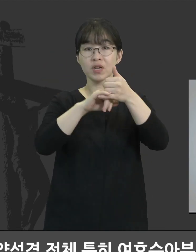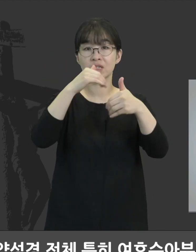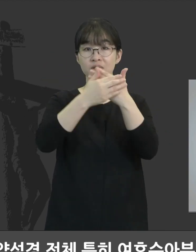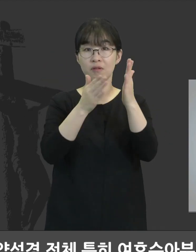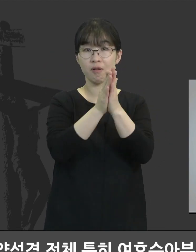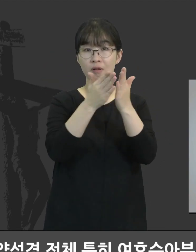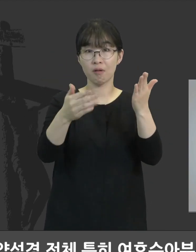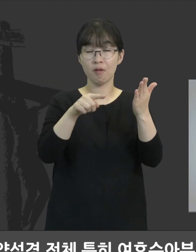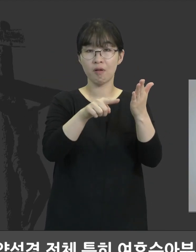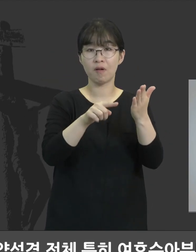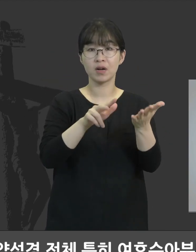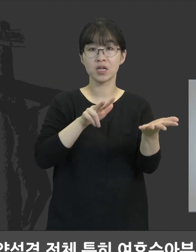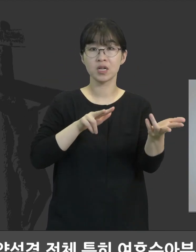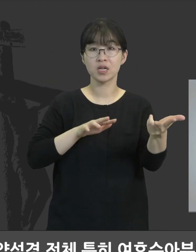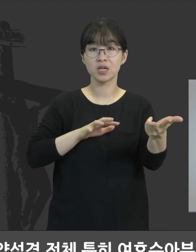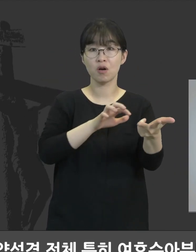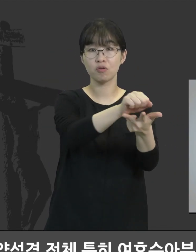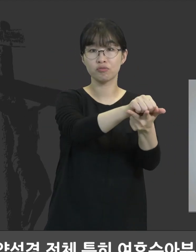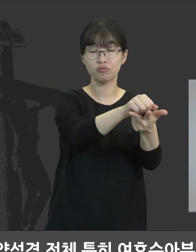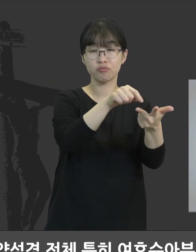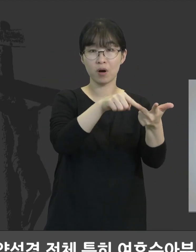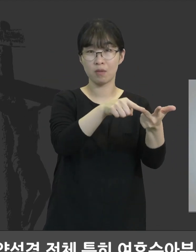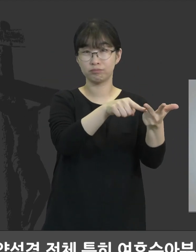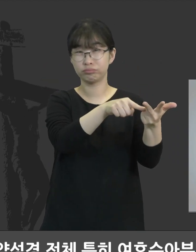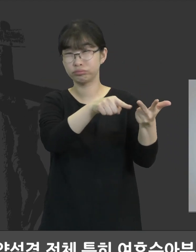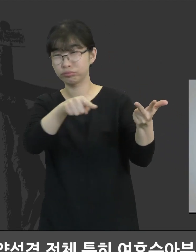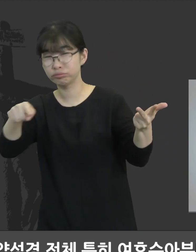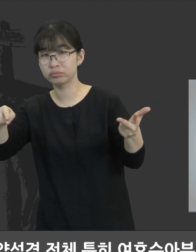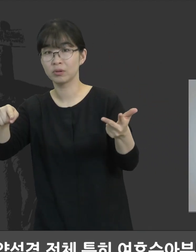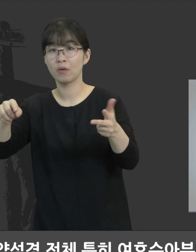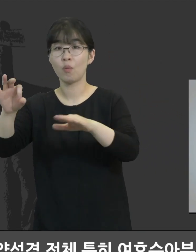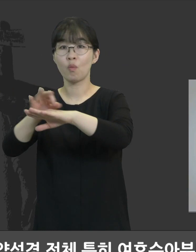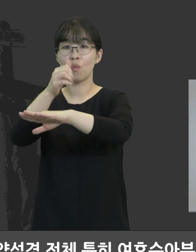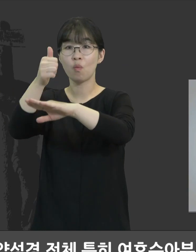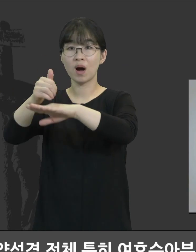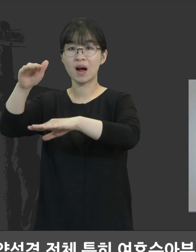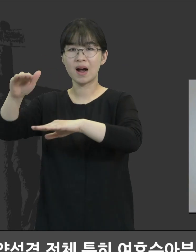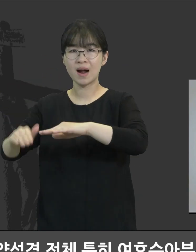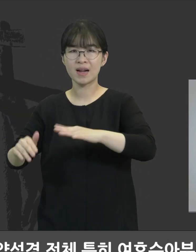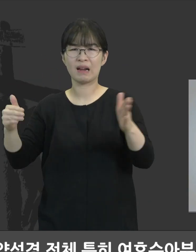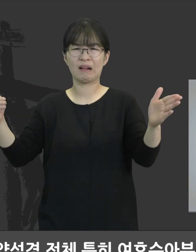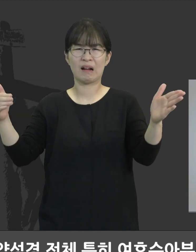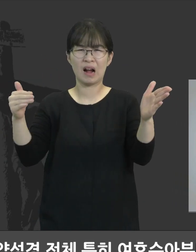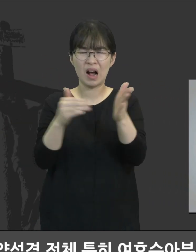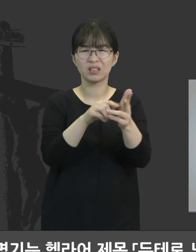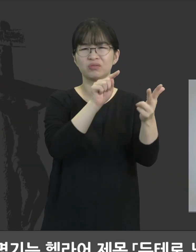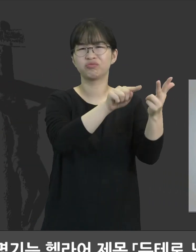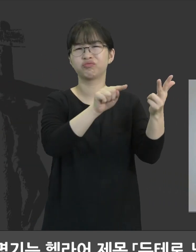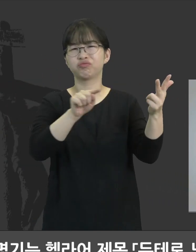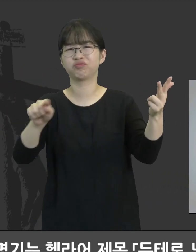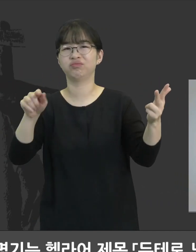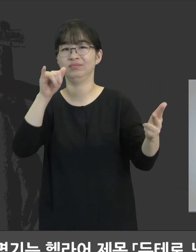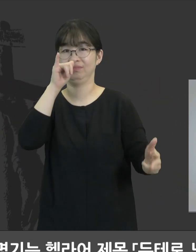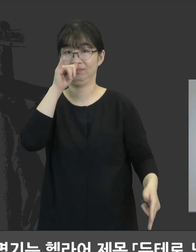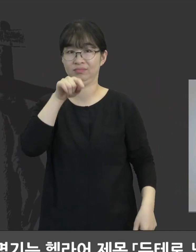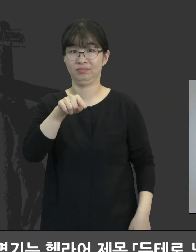특히 여호수아부터 열왕기하까지의 내용에 지대한 영향을 미치기 때문입니다. 신명기는 헬라어